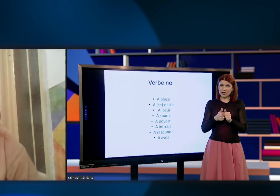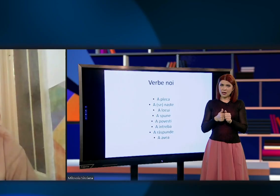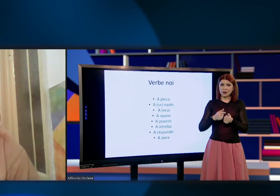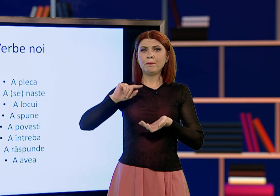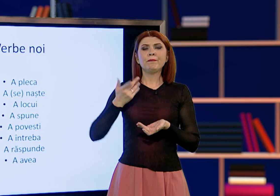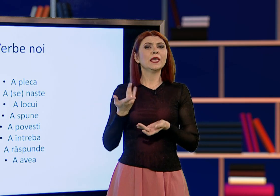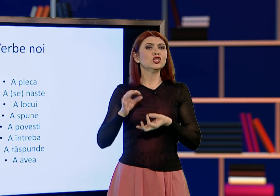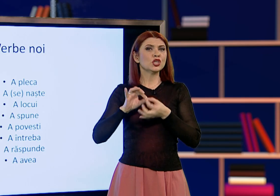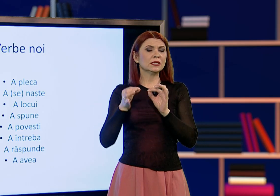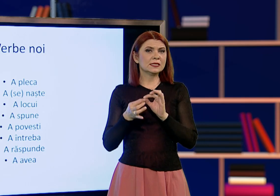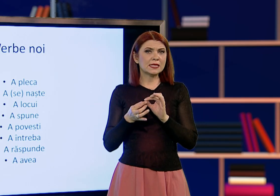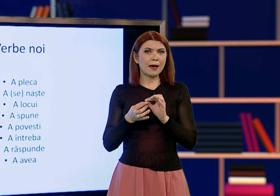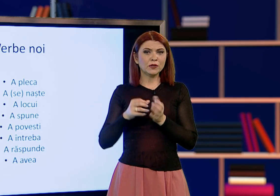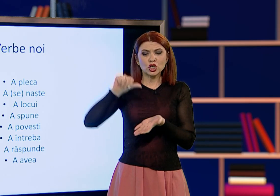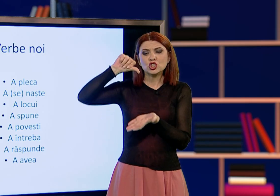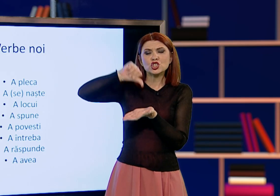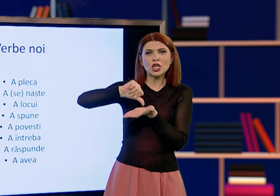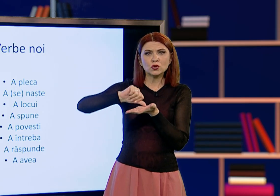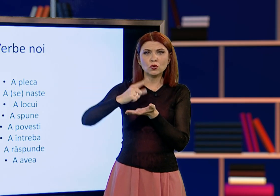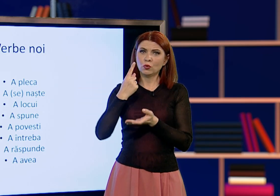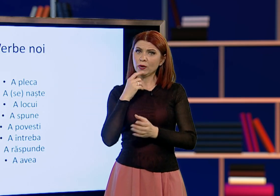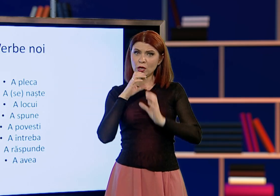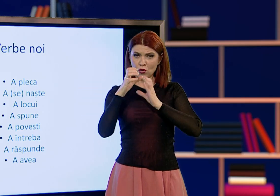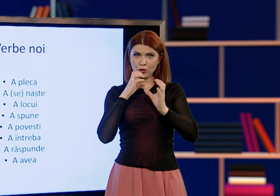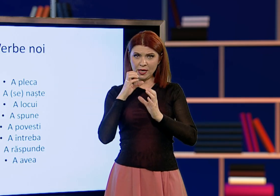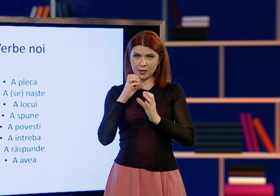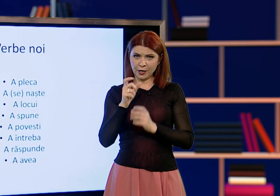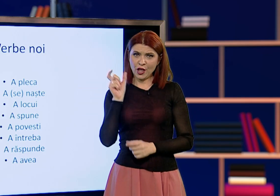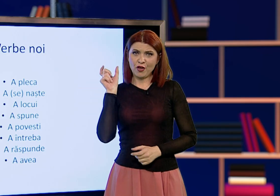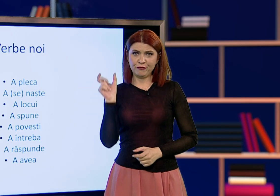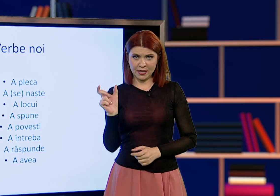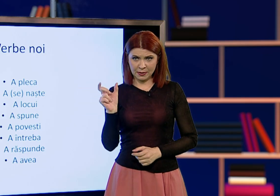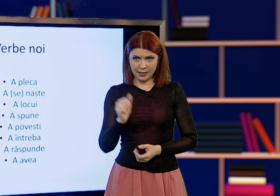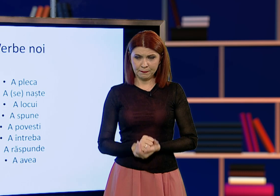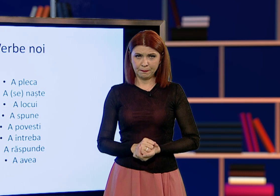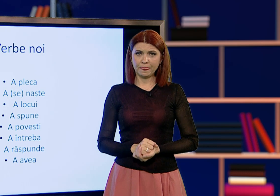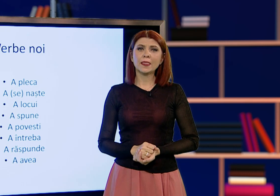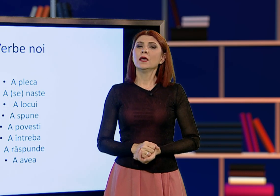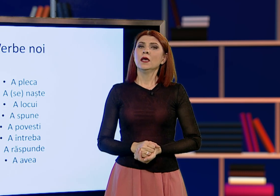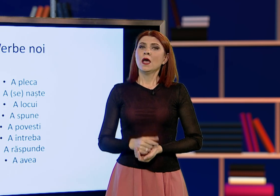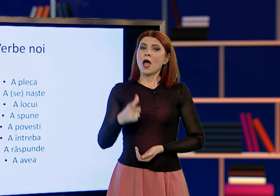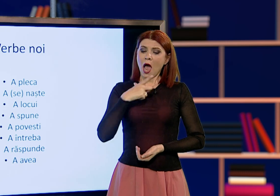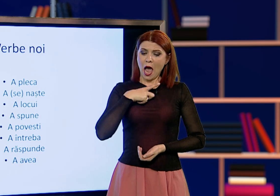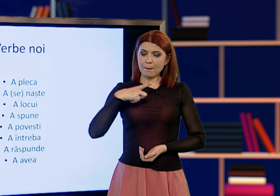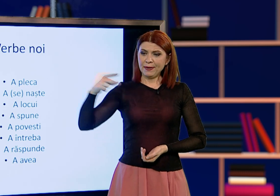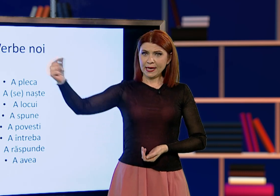pe Ce înseamnă centrul unei comunicări verbele a